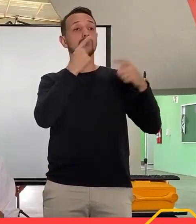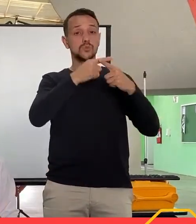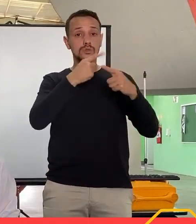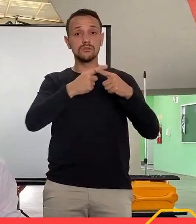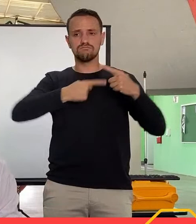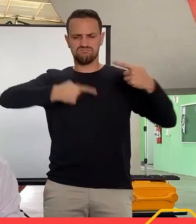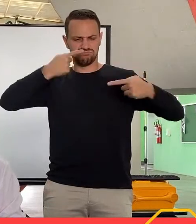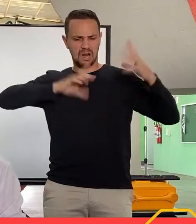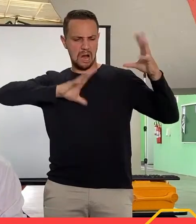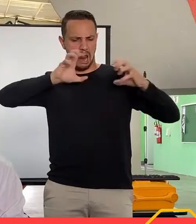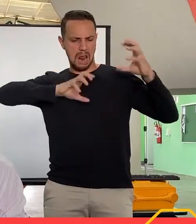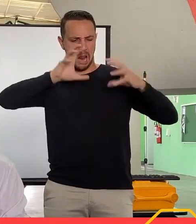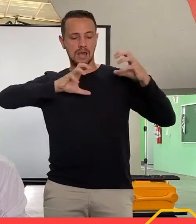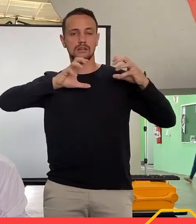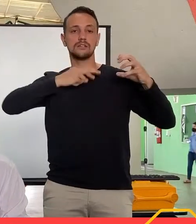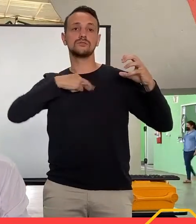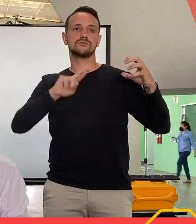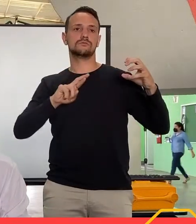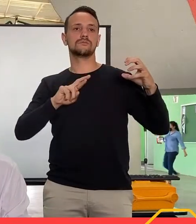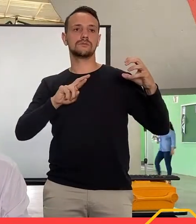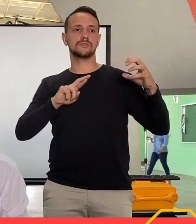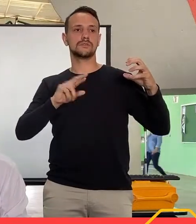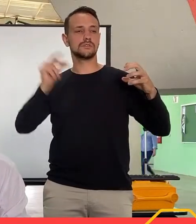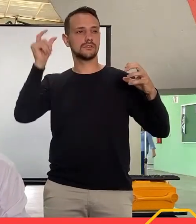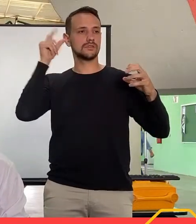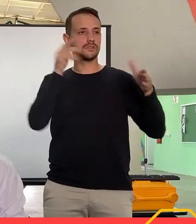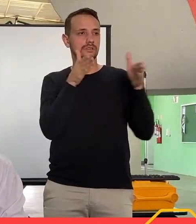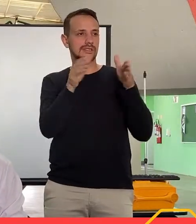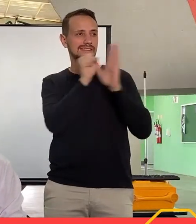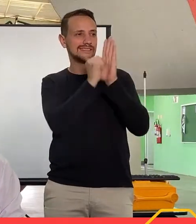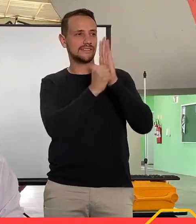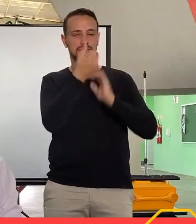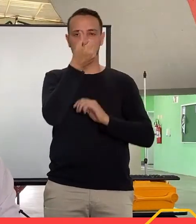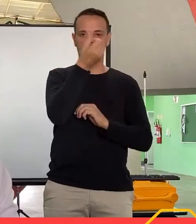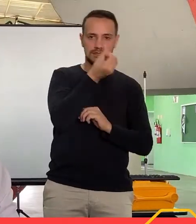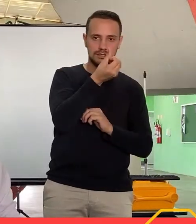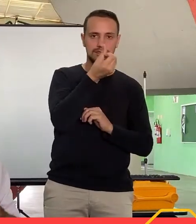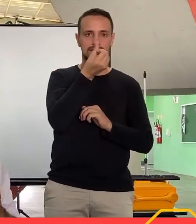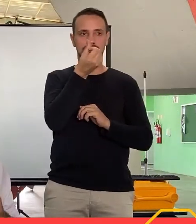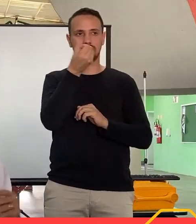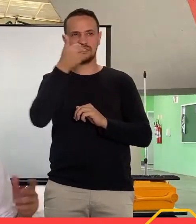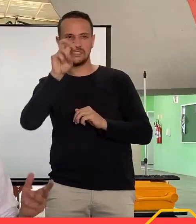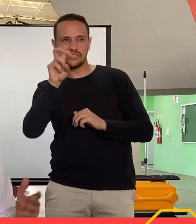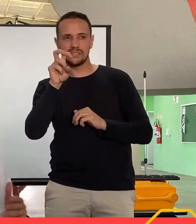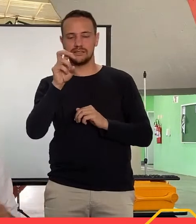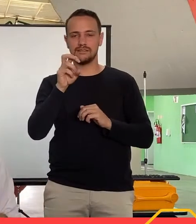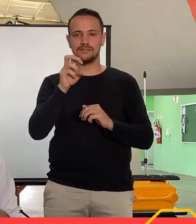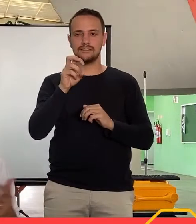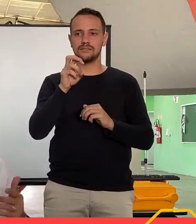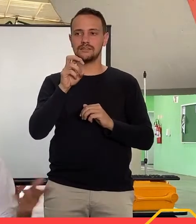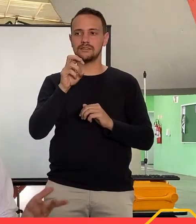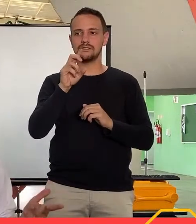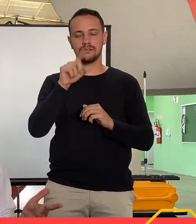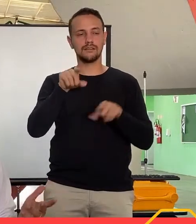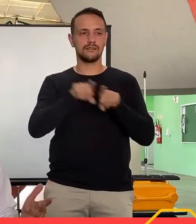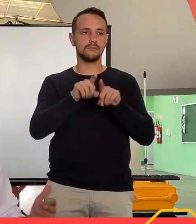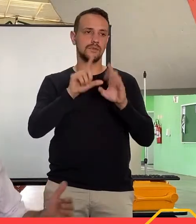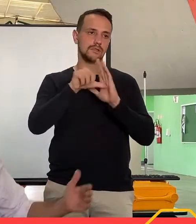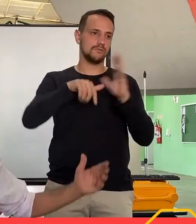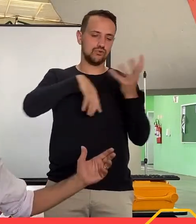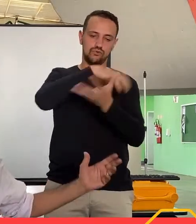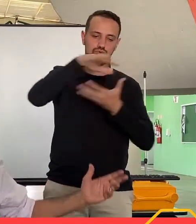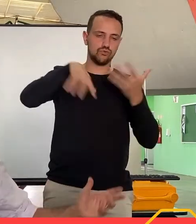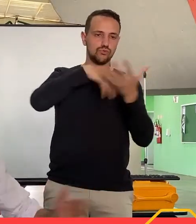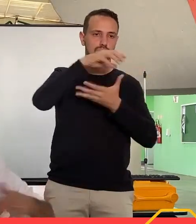dos conflitos religiosos, né? Do século XVI, século XV, XVI, sobretudo depois da